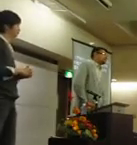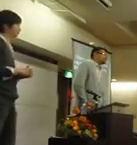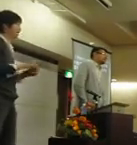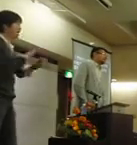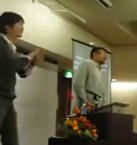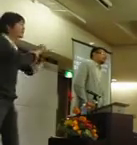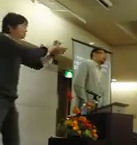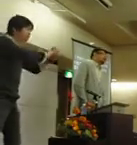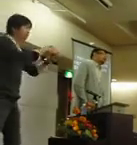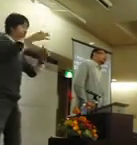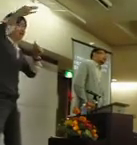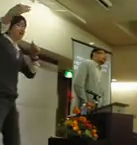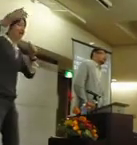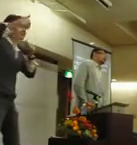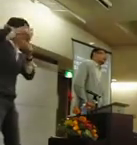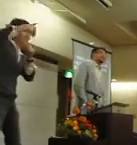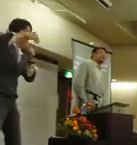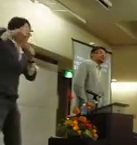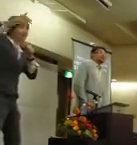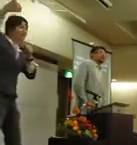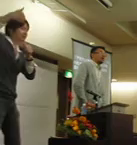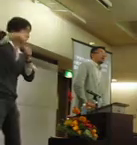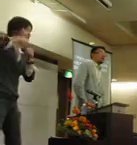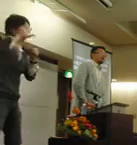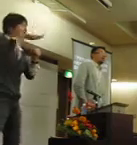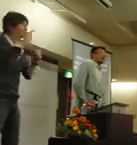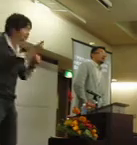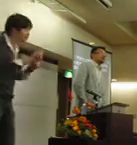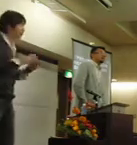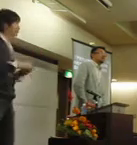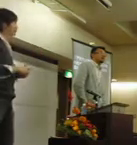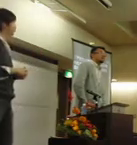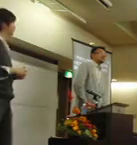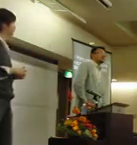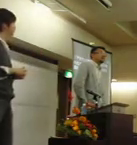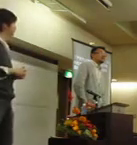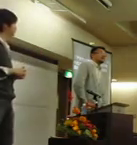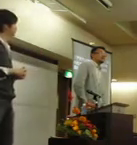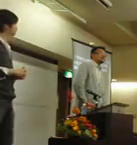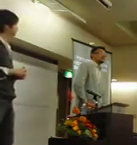その刑務所のご飯を食べさせなきゃいけなかったとしても、